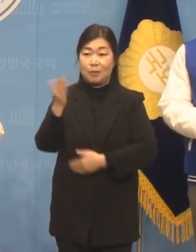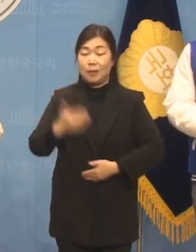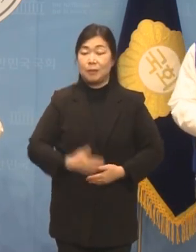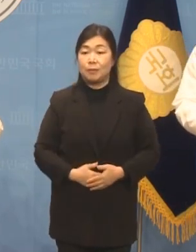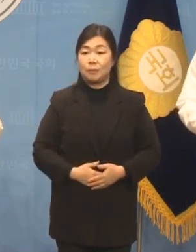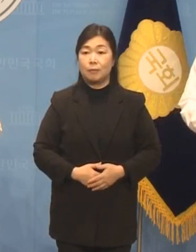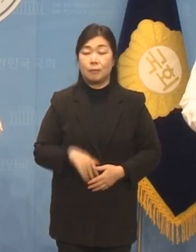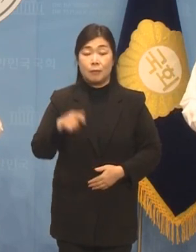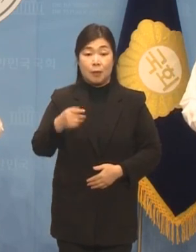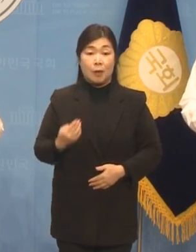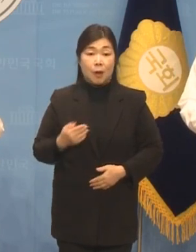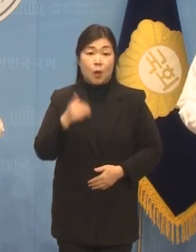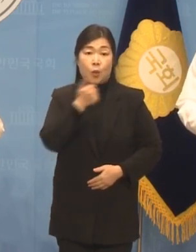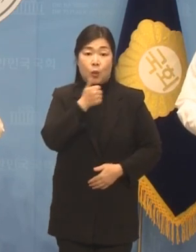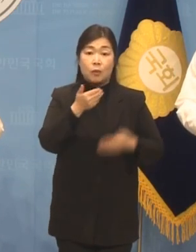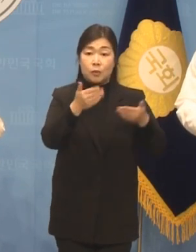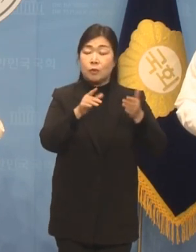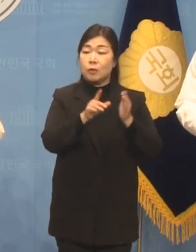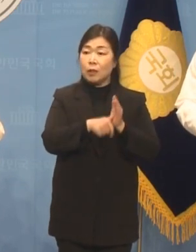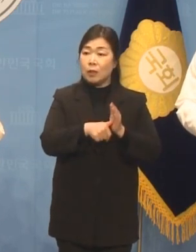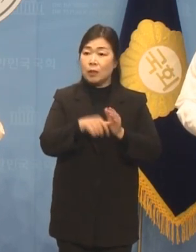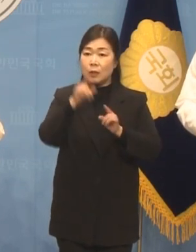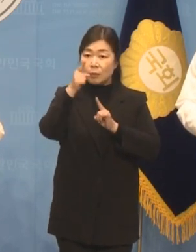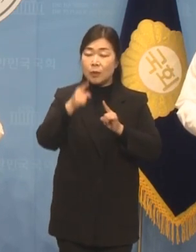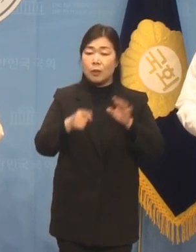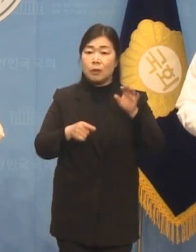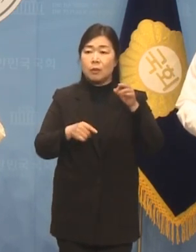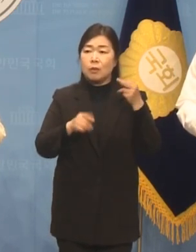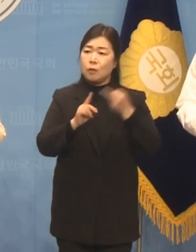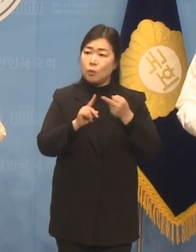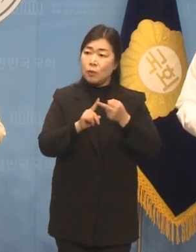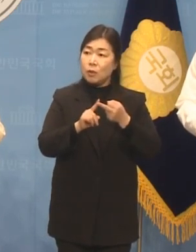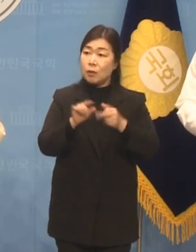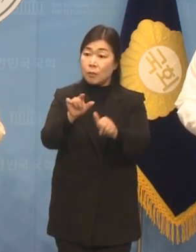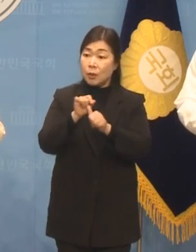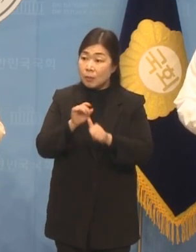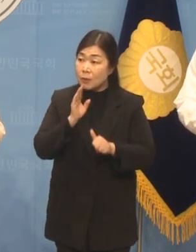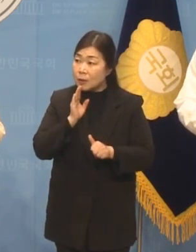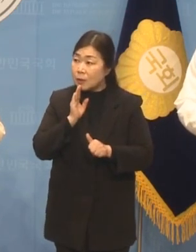우리 이훈기 인재님을 12번째라고 했는데